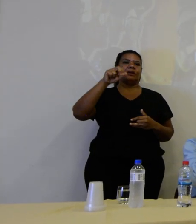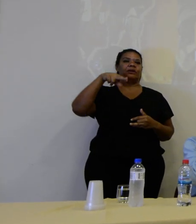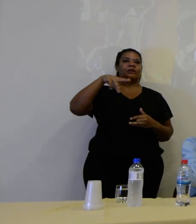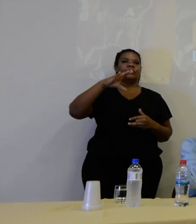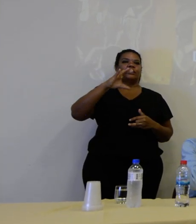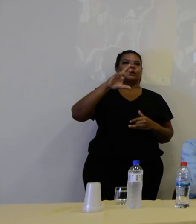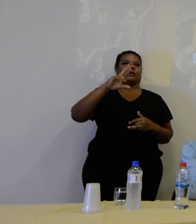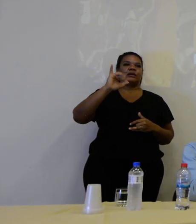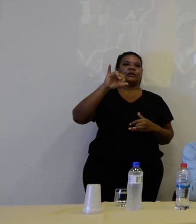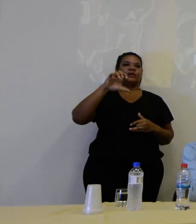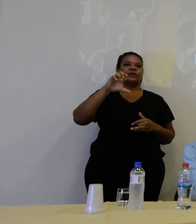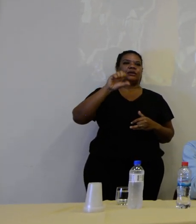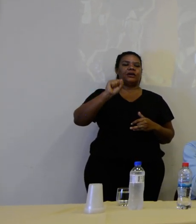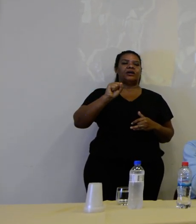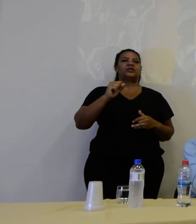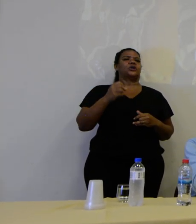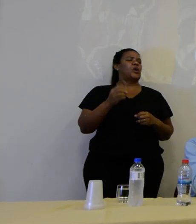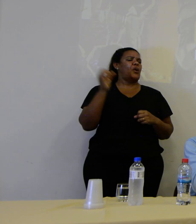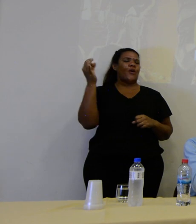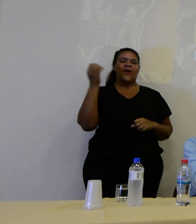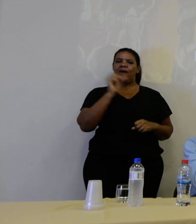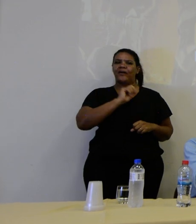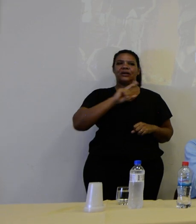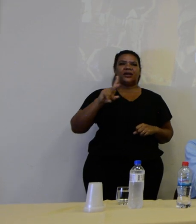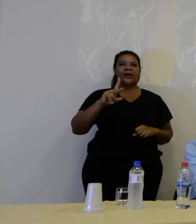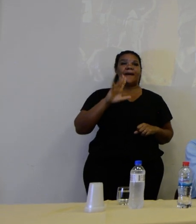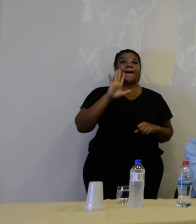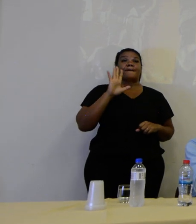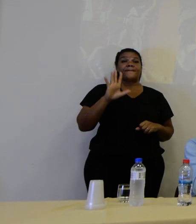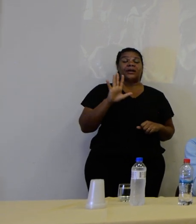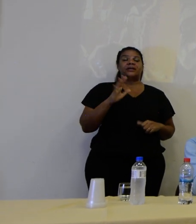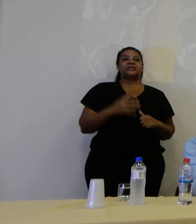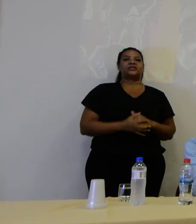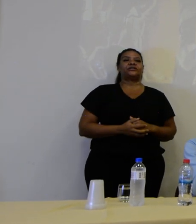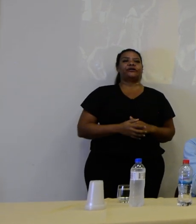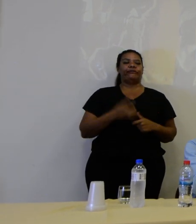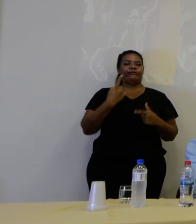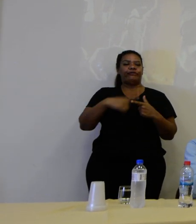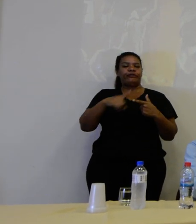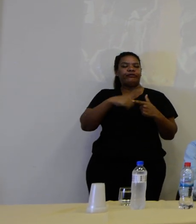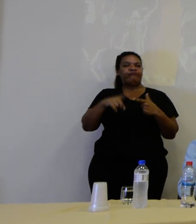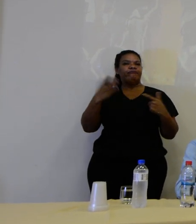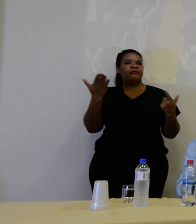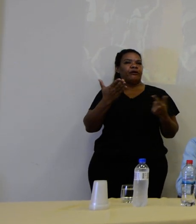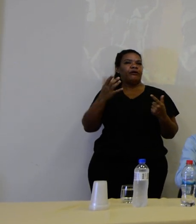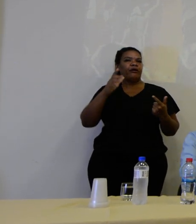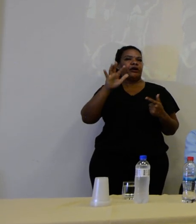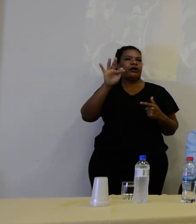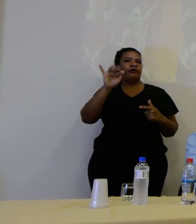mas apareceu esse nódulo no fígado de 1 centímetro e